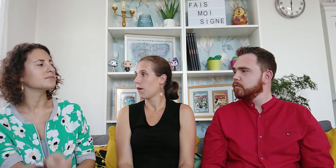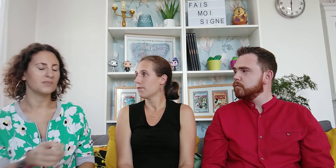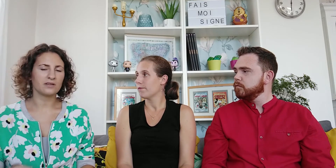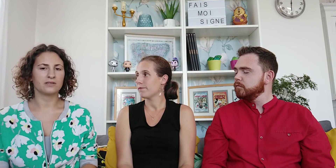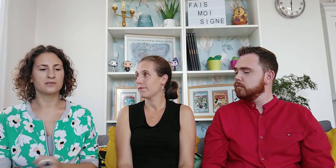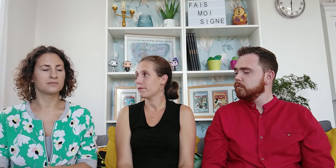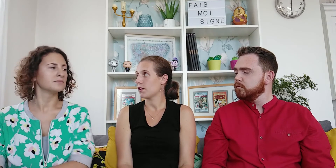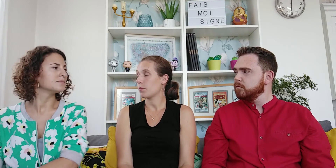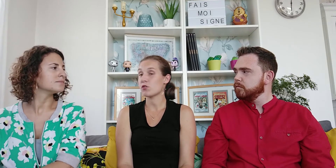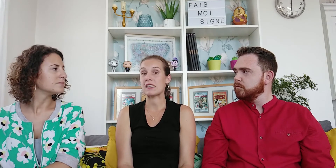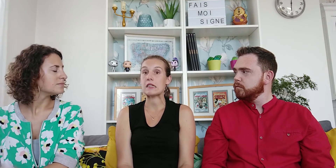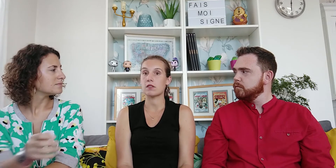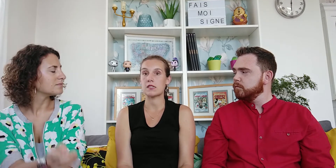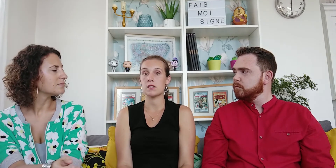coup. D'accord. Après, je sais qu'il en existe